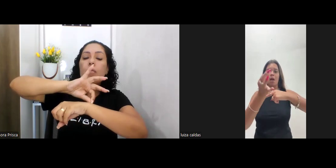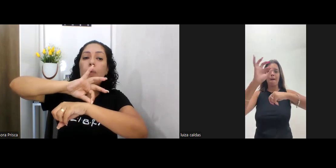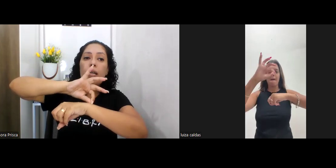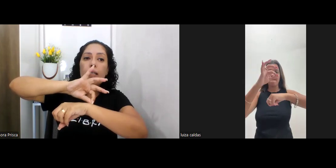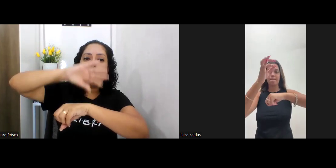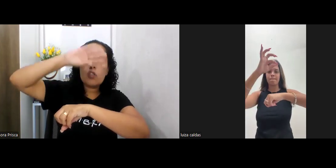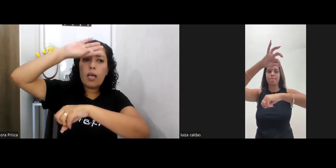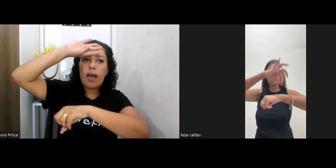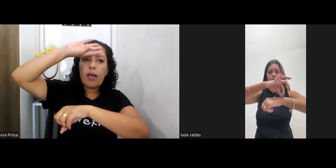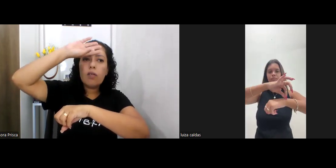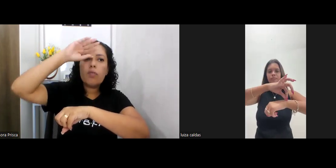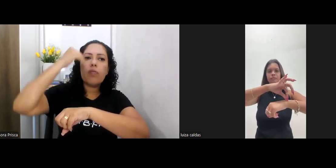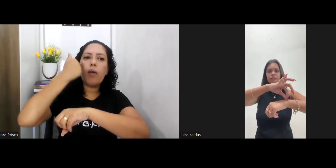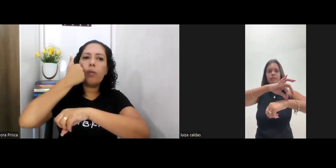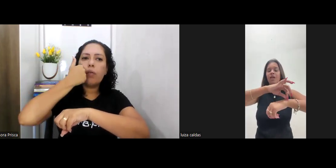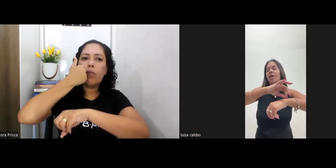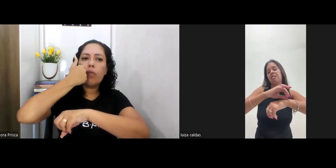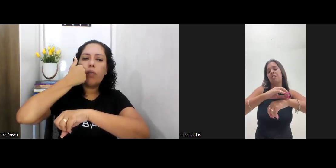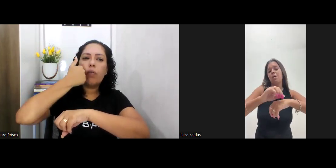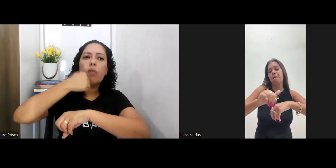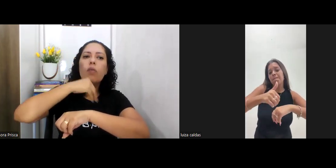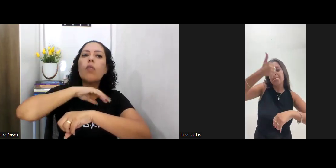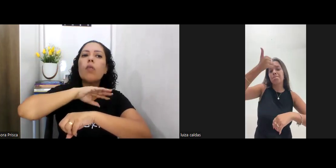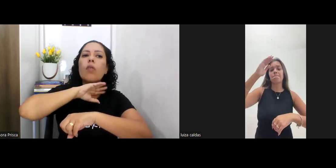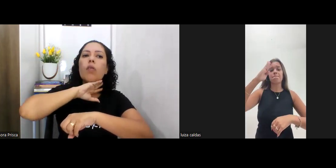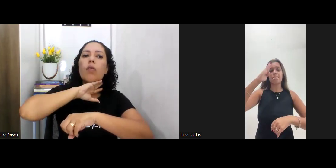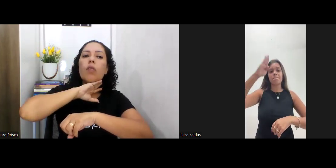E aí a principal característica é a febre.